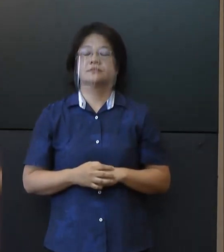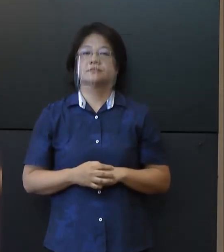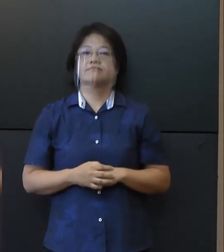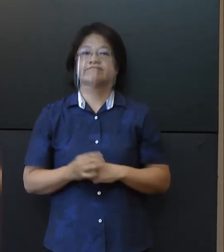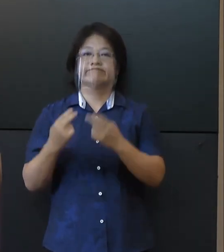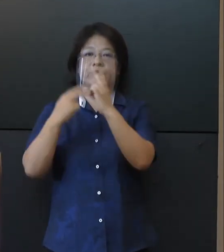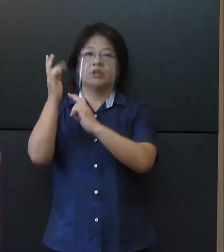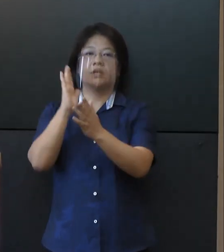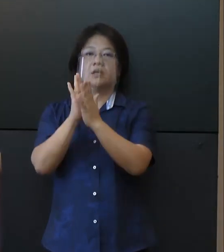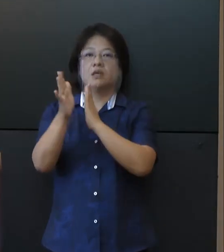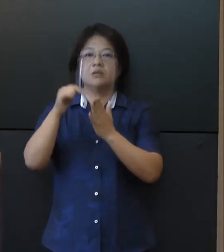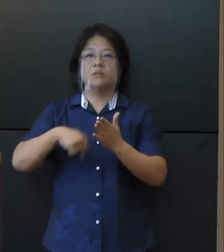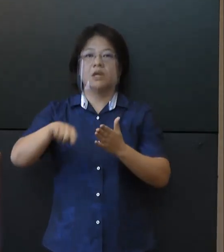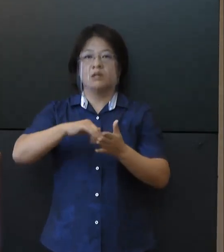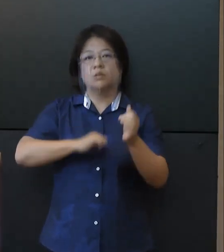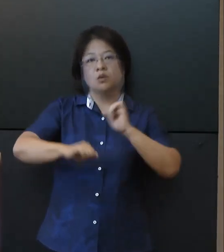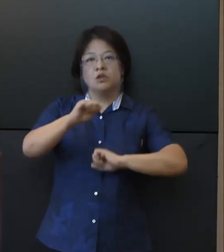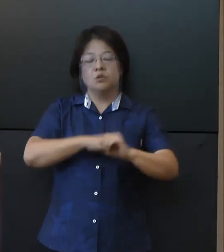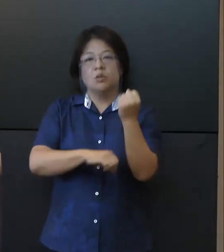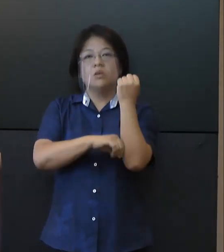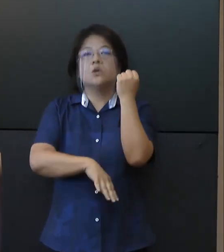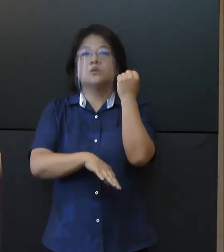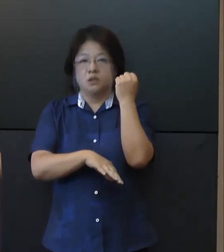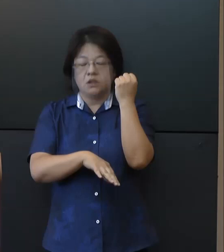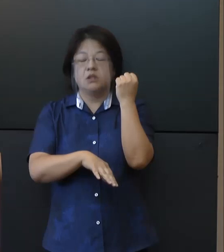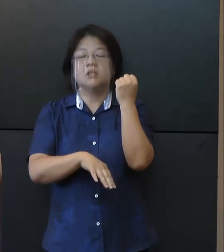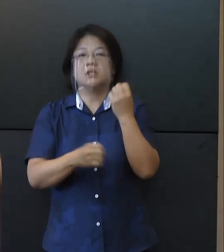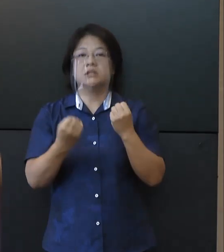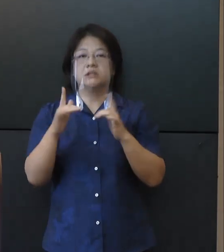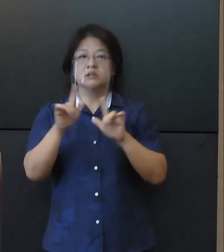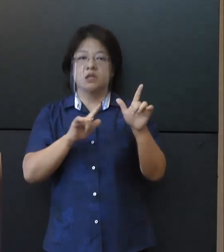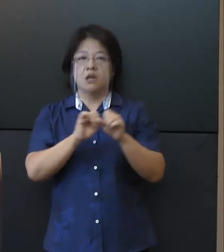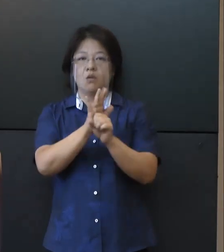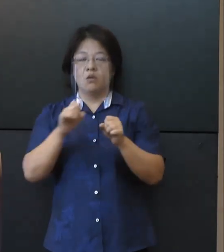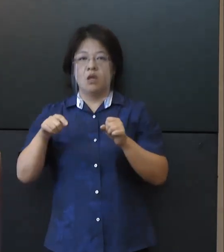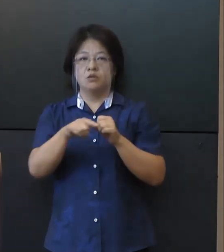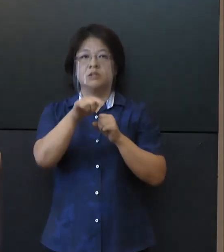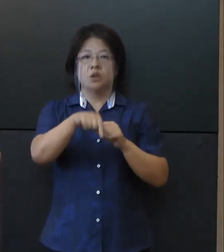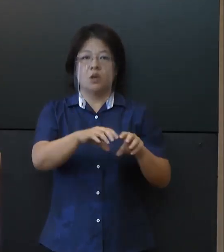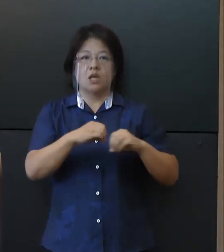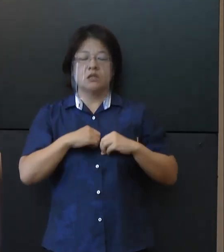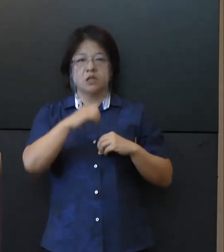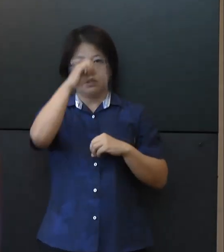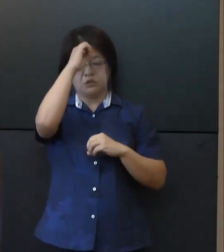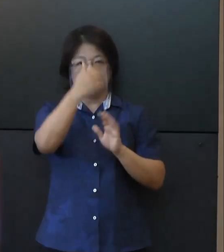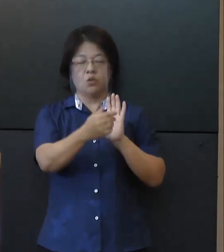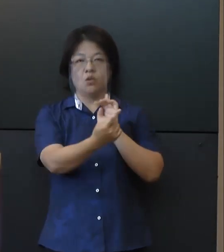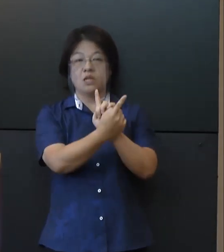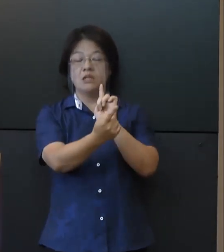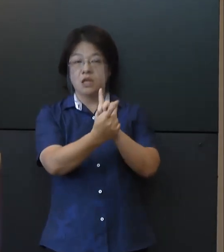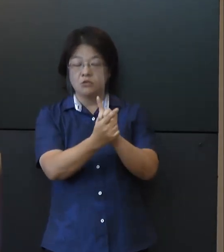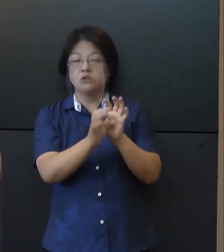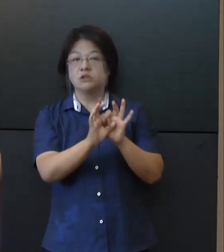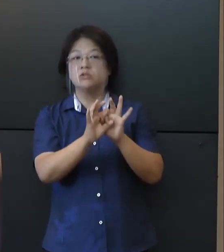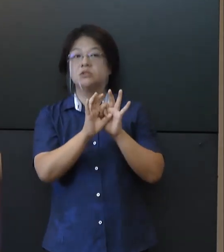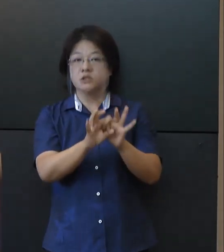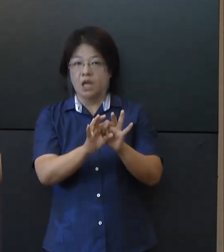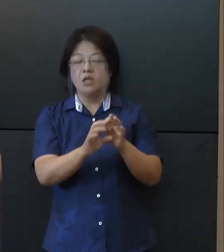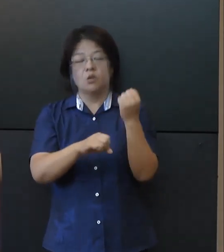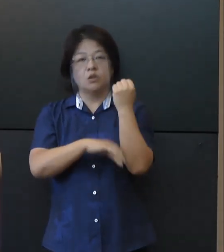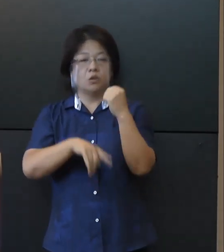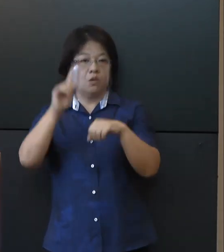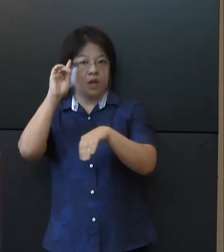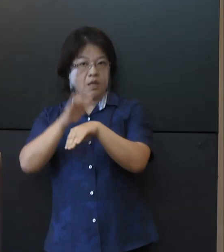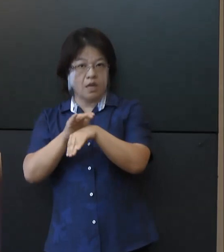本県におけるこれまでの取り組みをもとに、新型コロナウイルス感染症対策の基本的な考え方